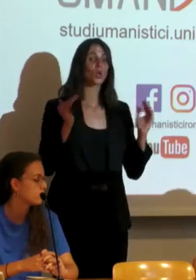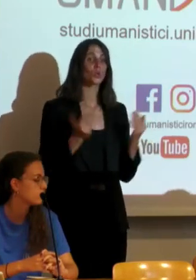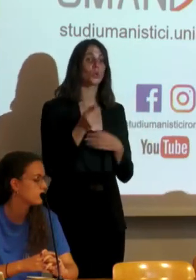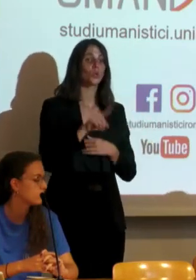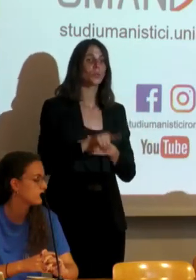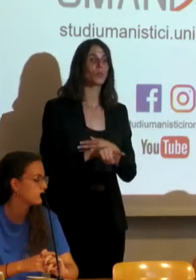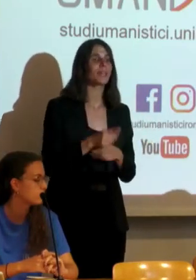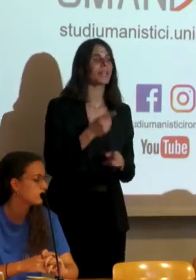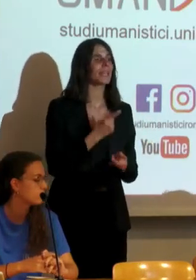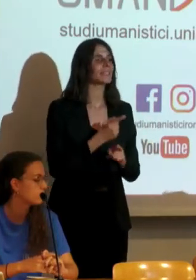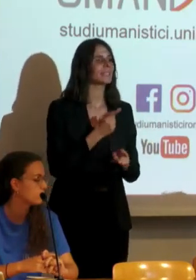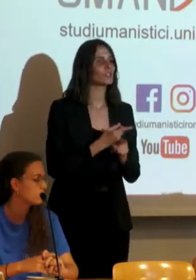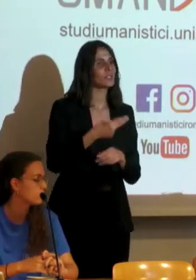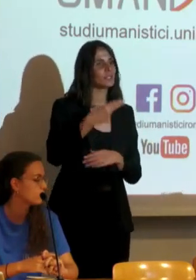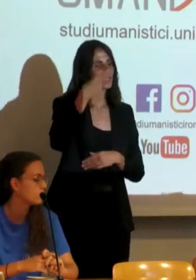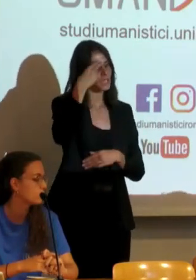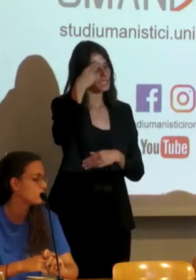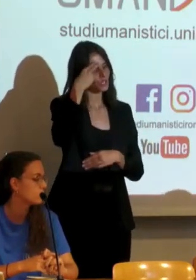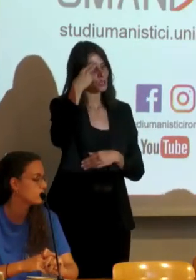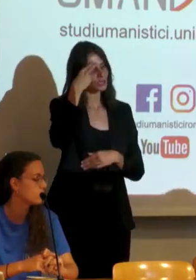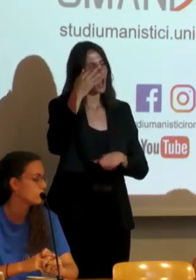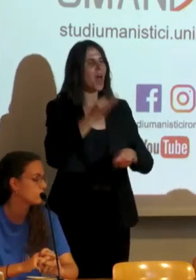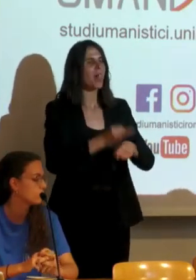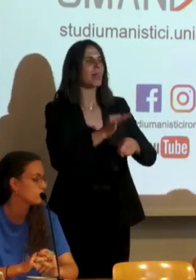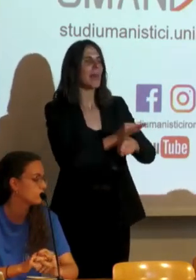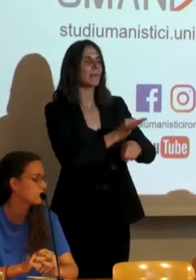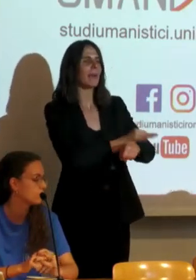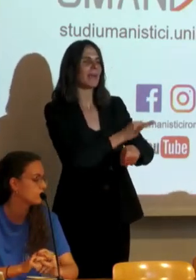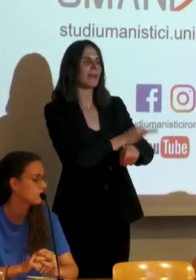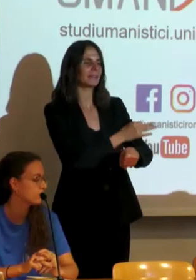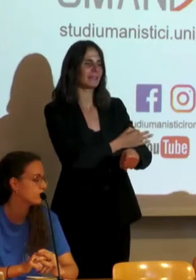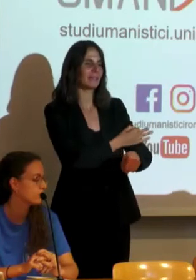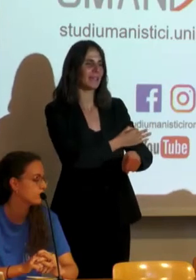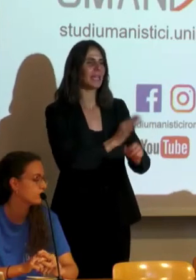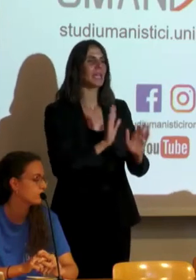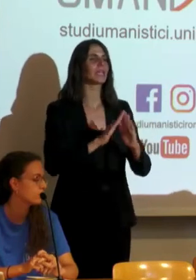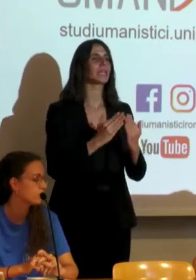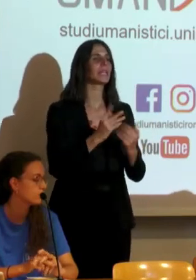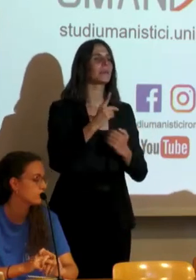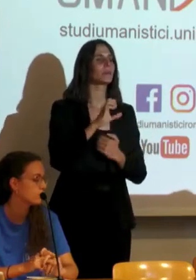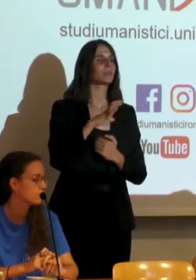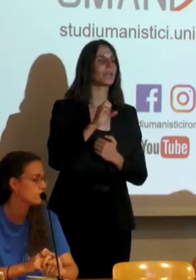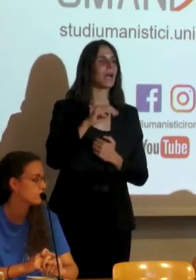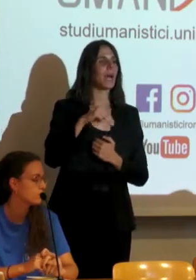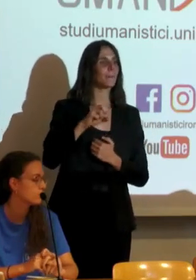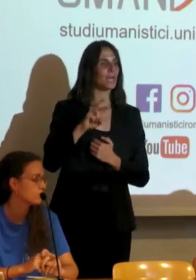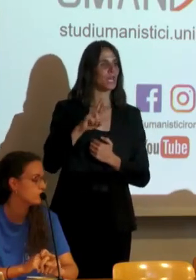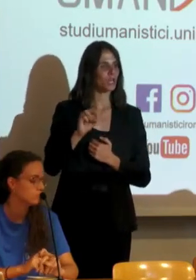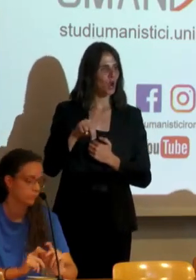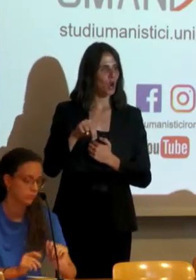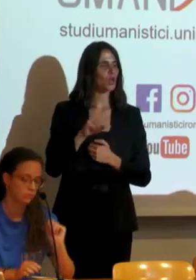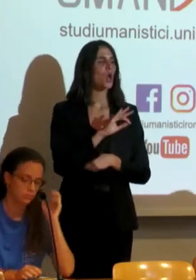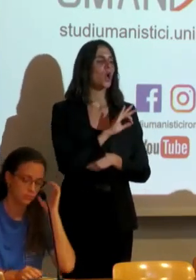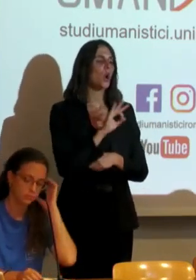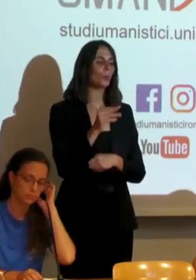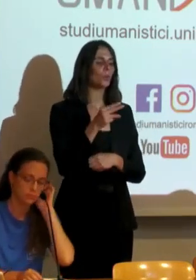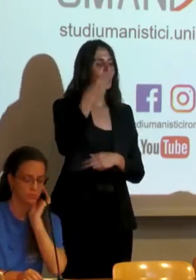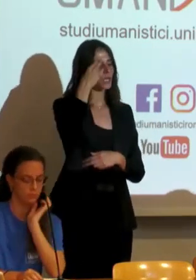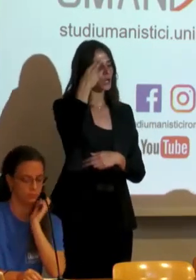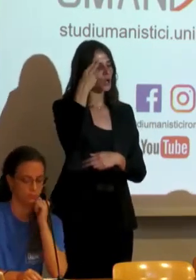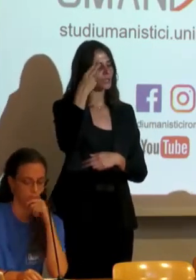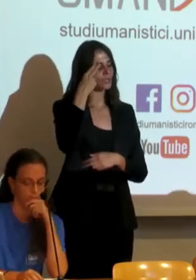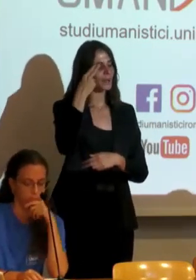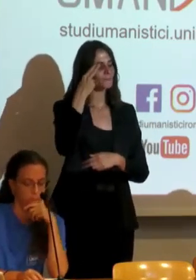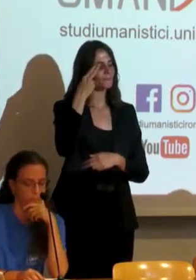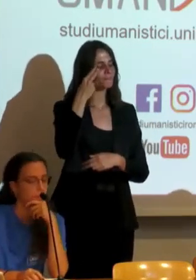di ricordare la peste del Decameron, no? Di ricordare appunto le declinazioni letterarie e